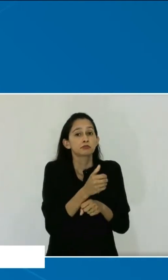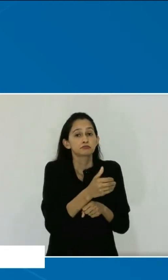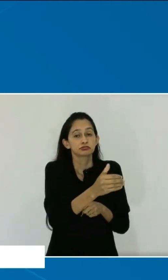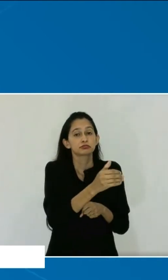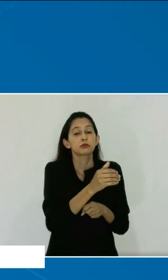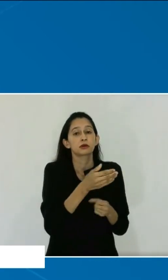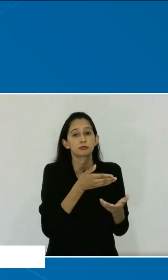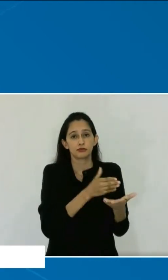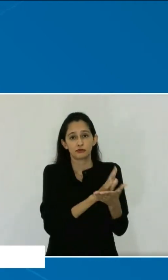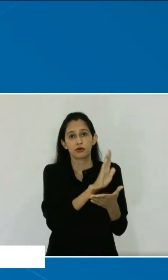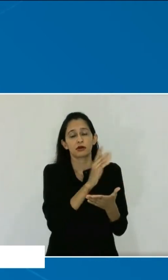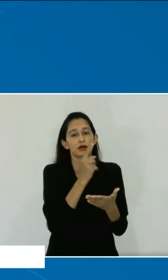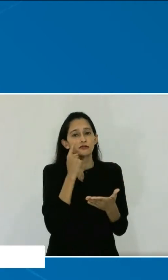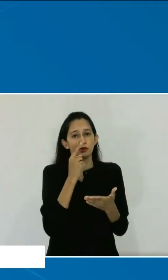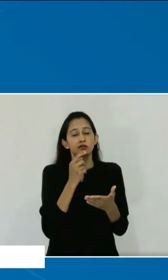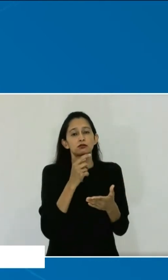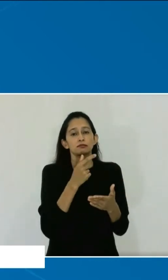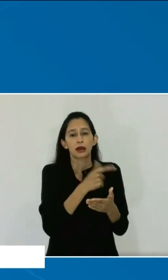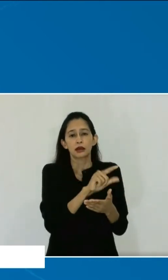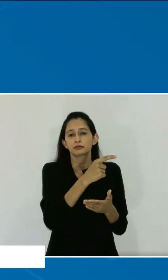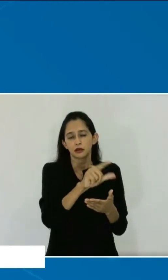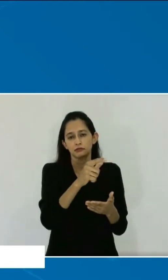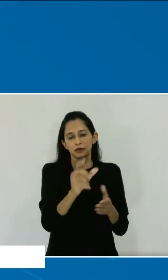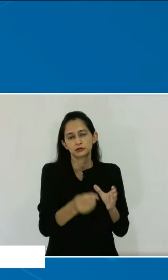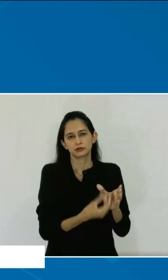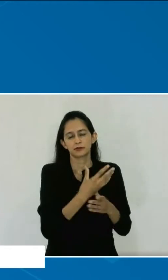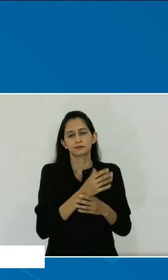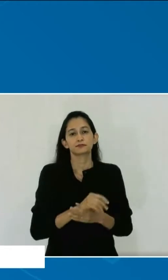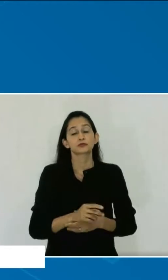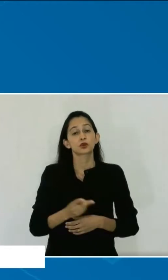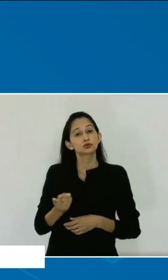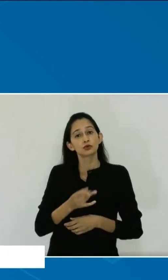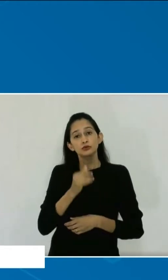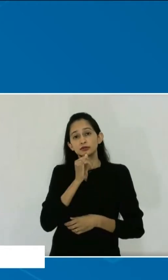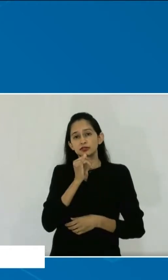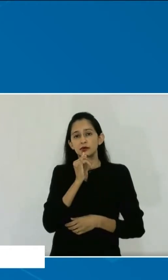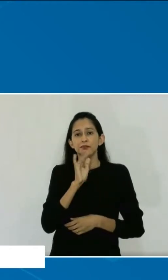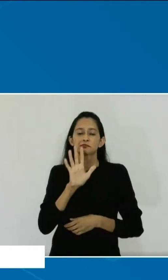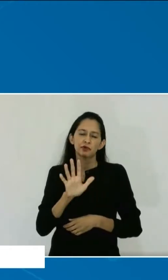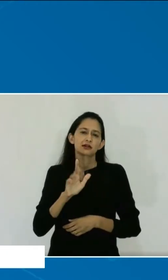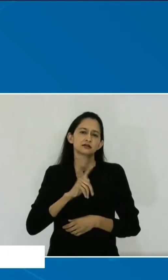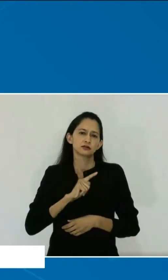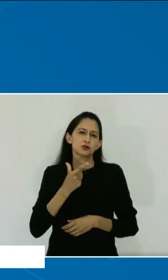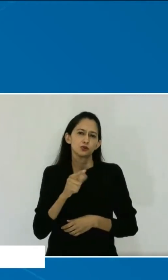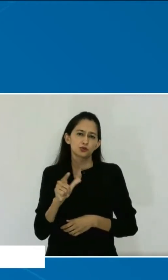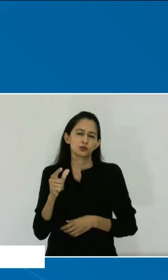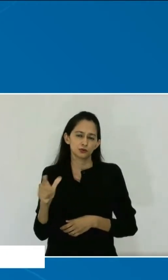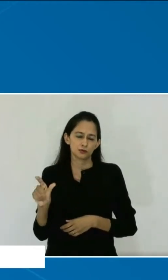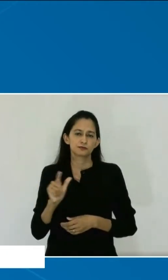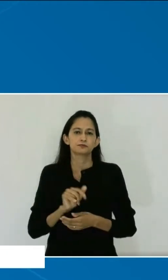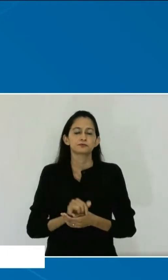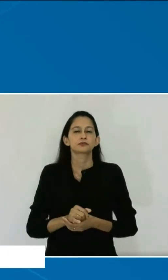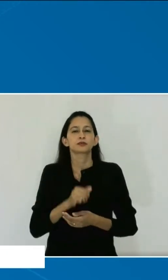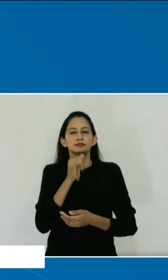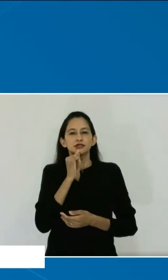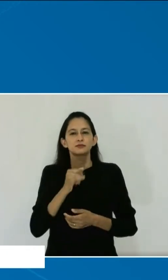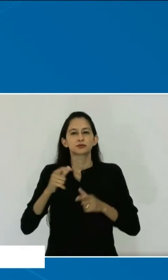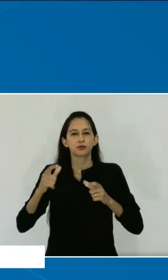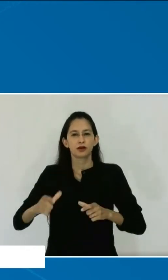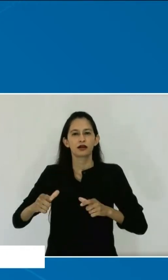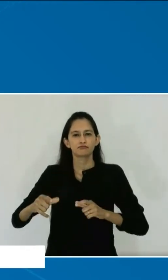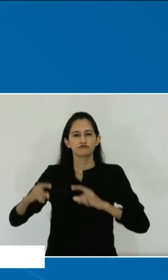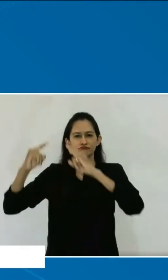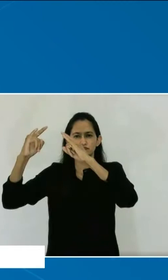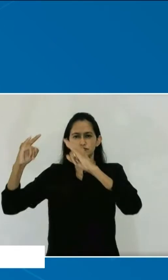Então, isso para dar 2 exemplos, mas poderíamos falar da nossa tenda de triagem dos profissionais